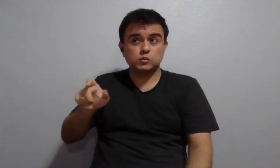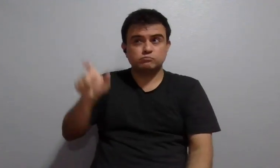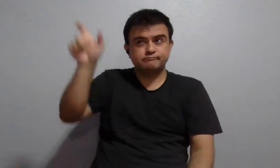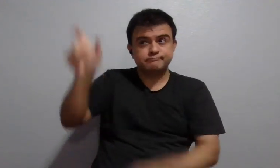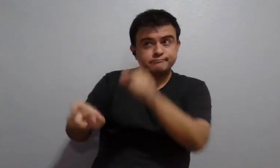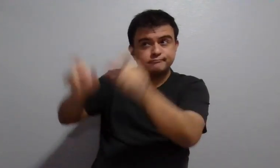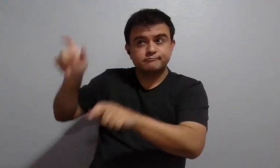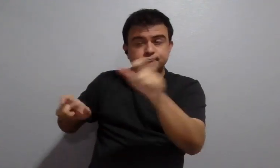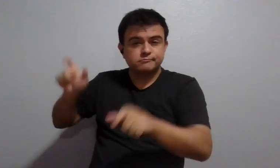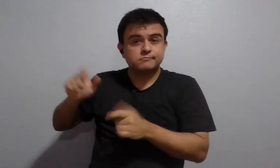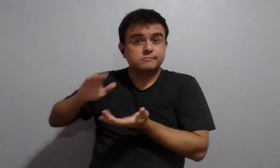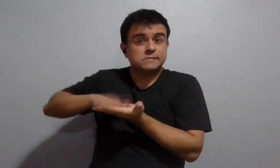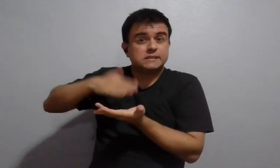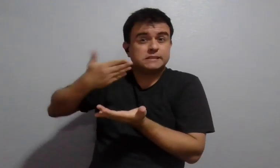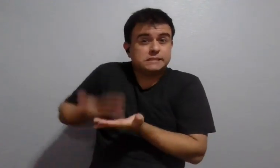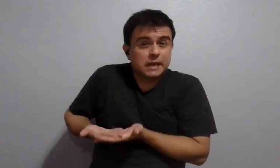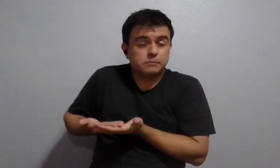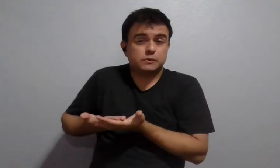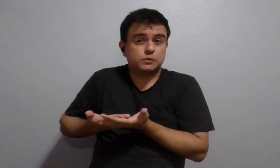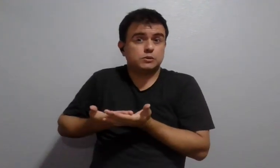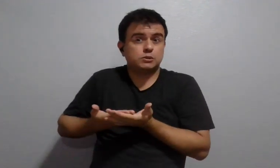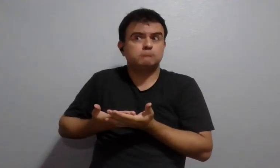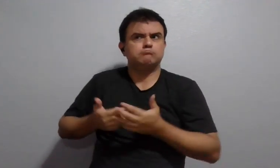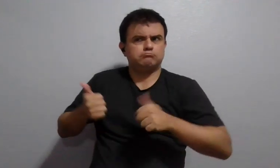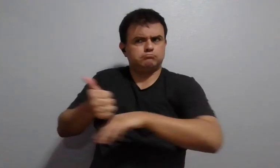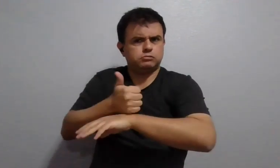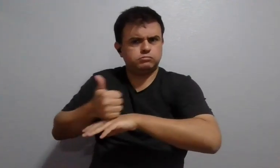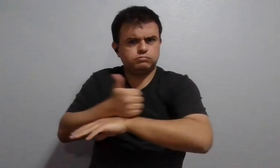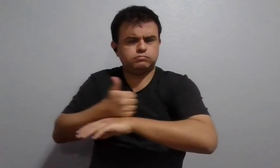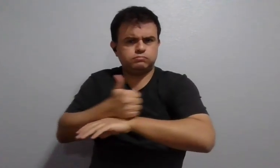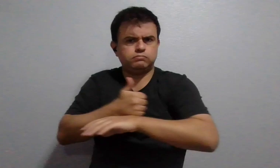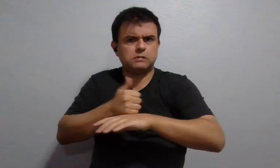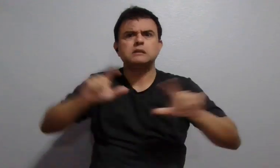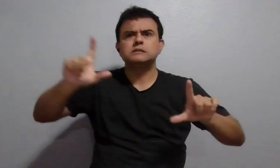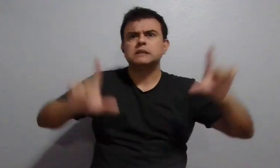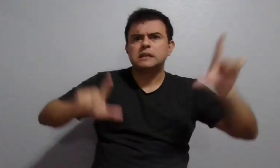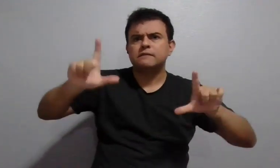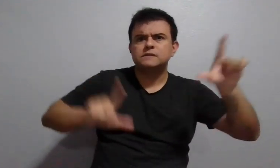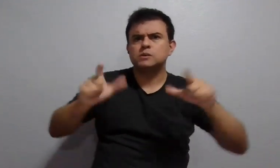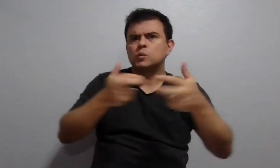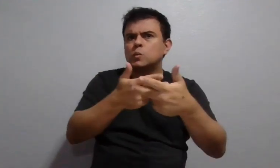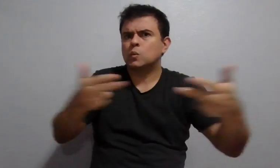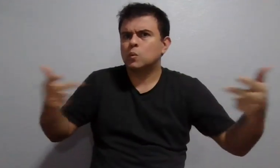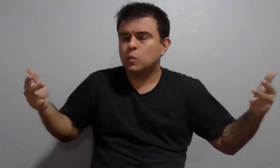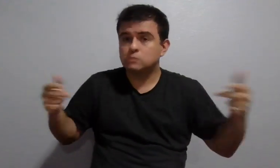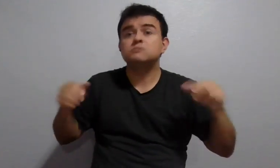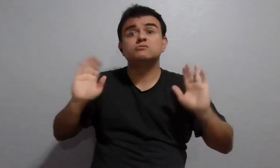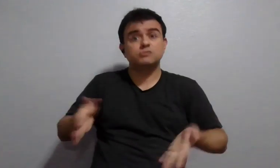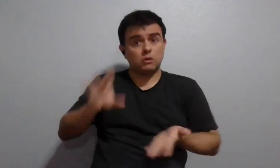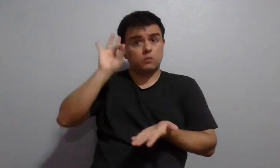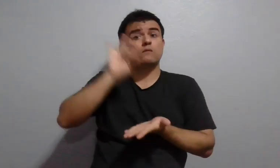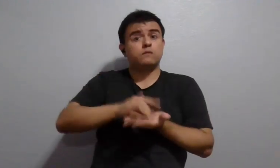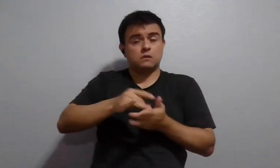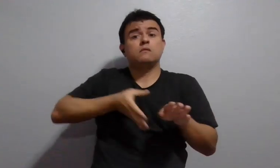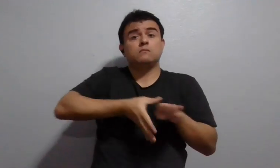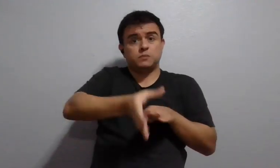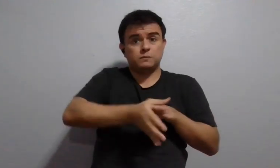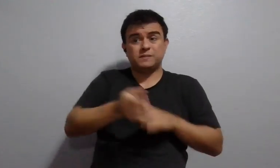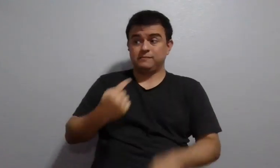nos noticiários e comunicados sobre a pandemia, o que foi recomendado oficialmente em março pelo